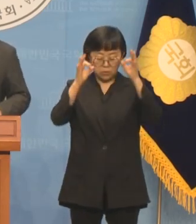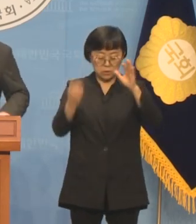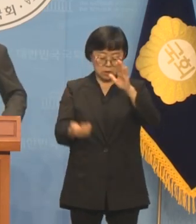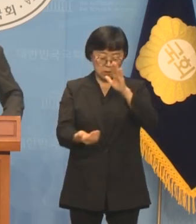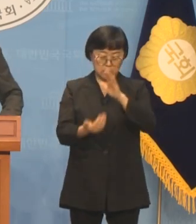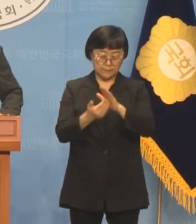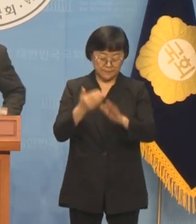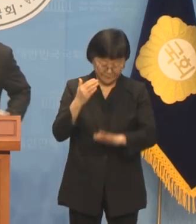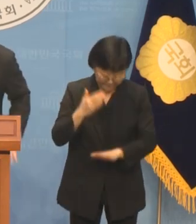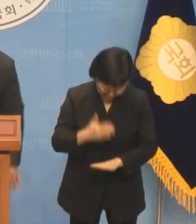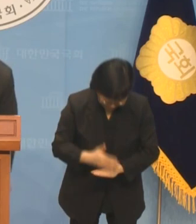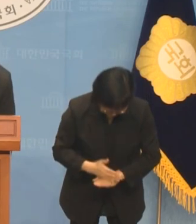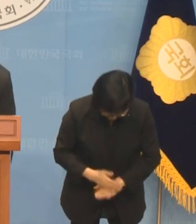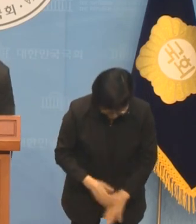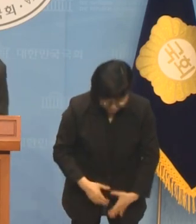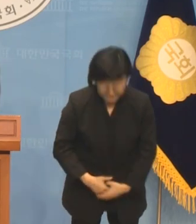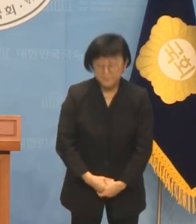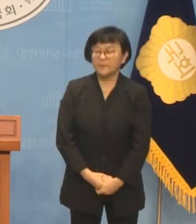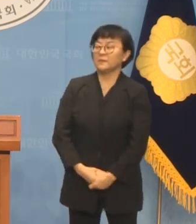고맙습니다.